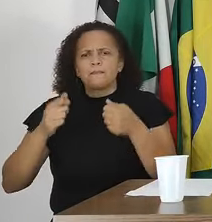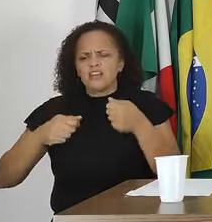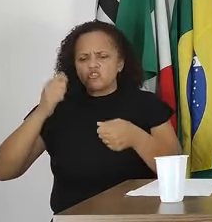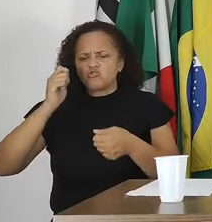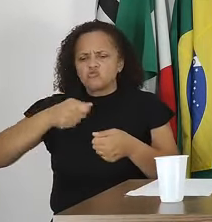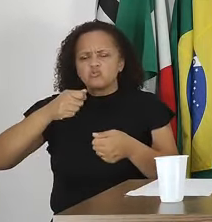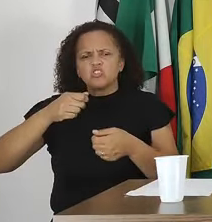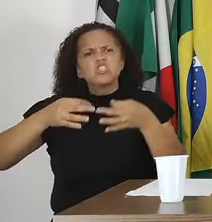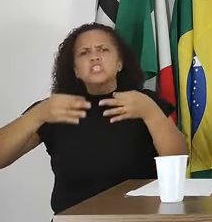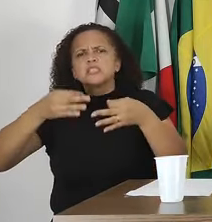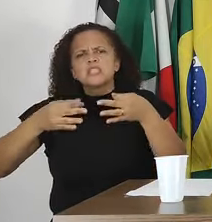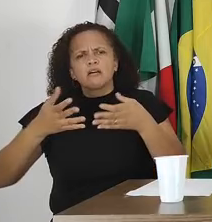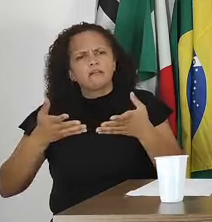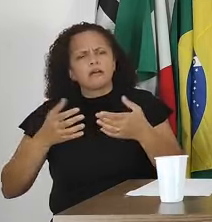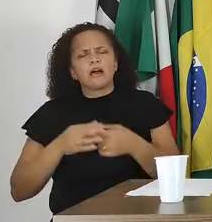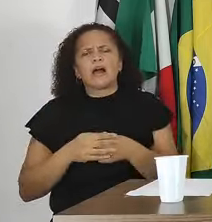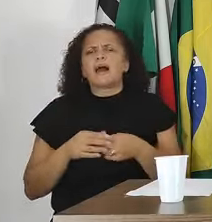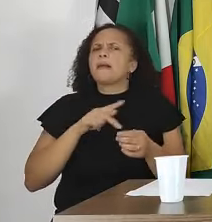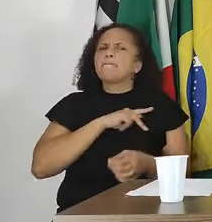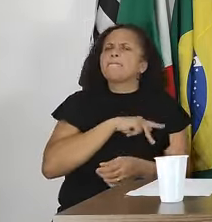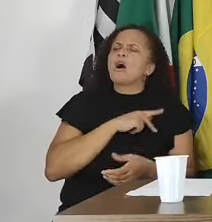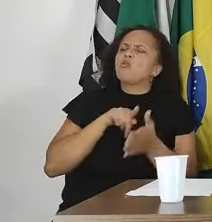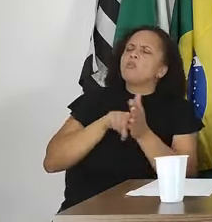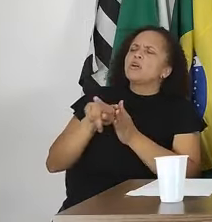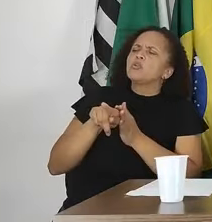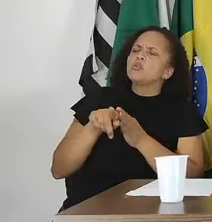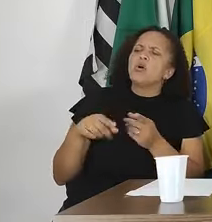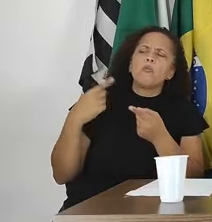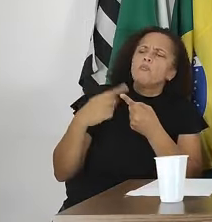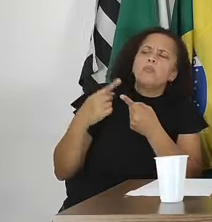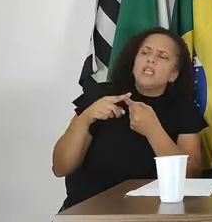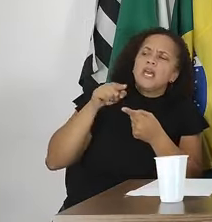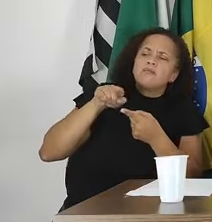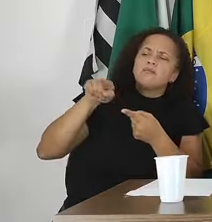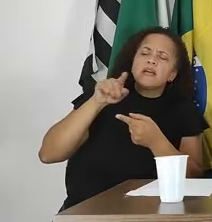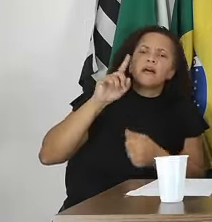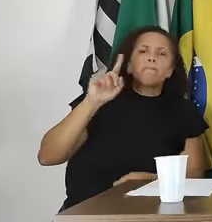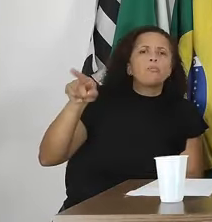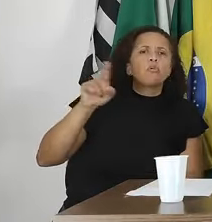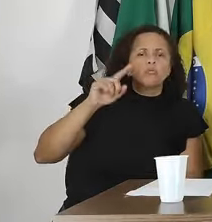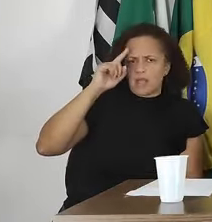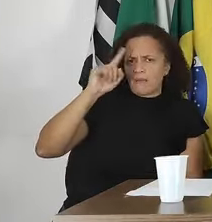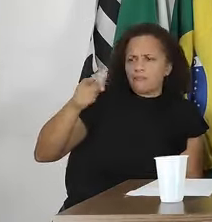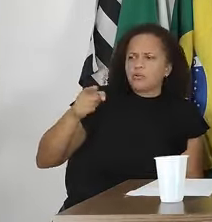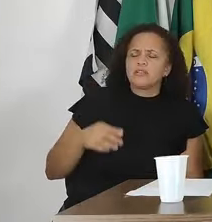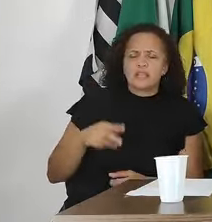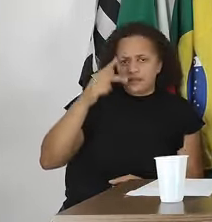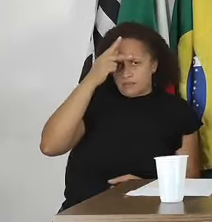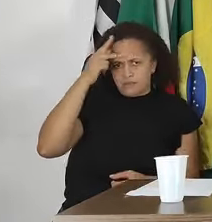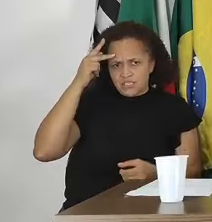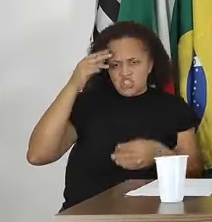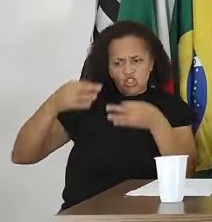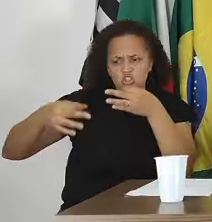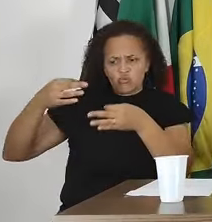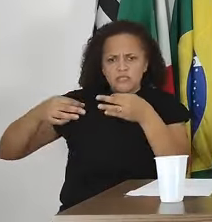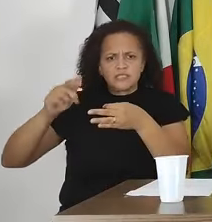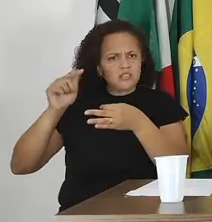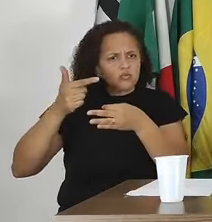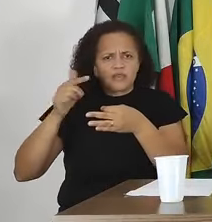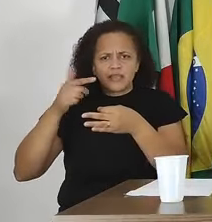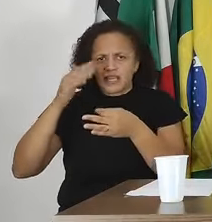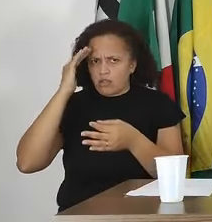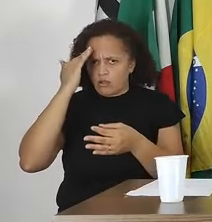foram levar para esses juízes? Dentro da igreja não tem os pastores, não tem os apóstolos que podem julgar essa